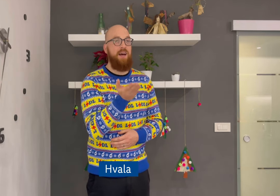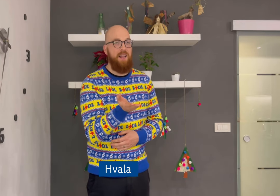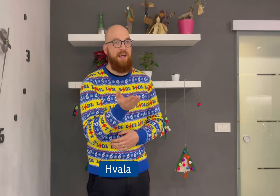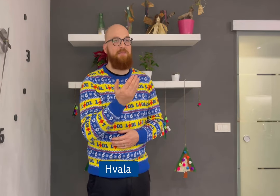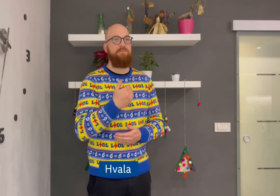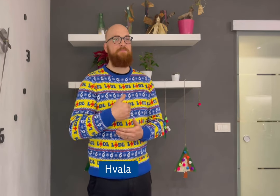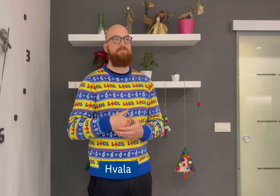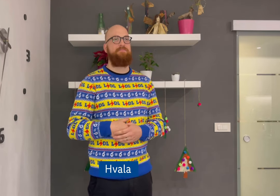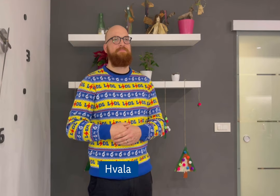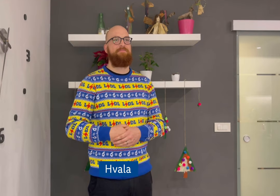Hvala.